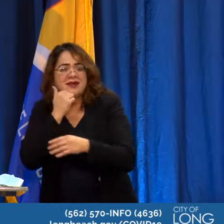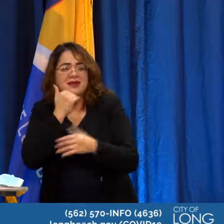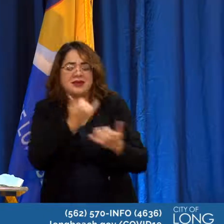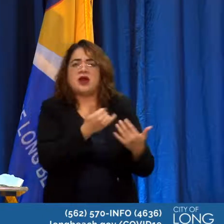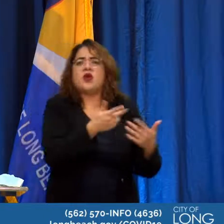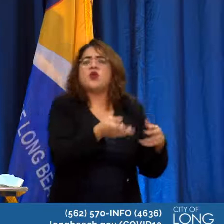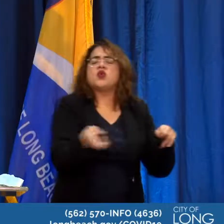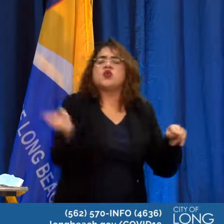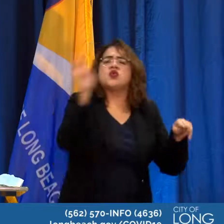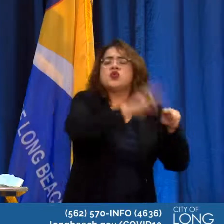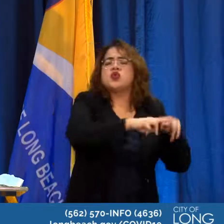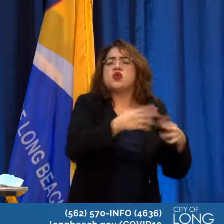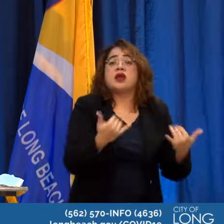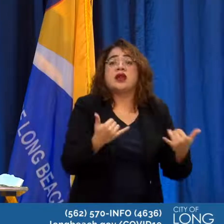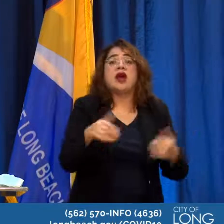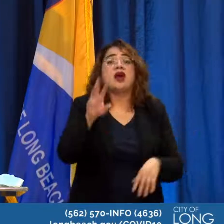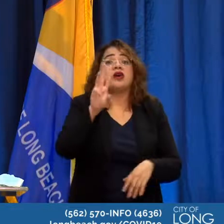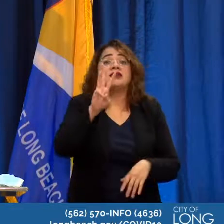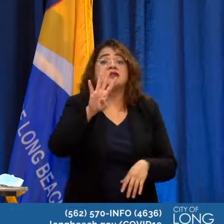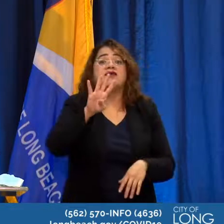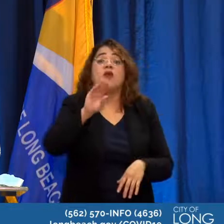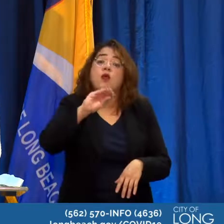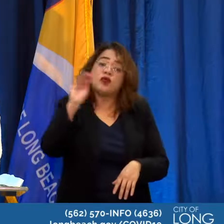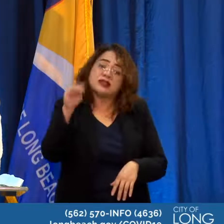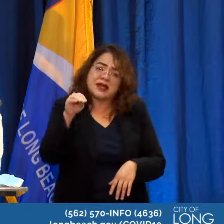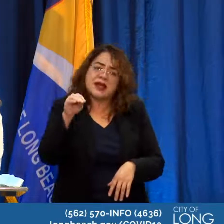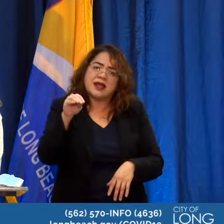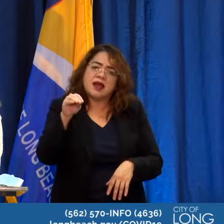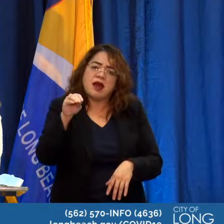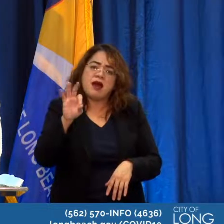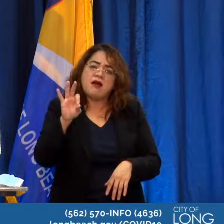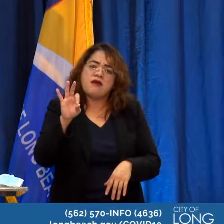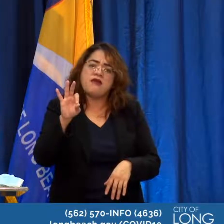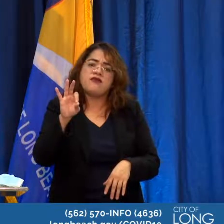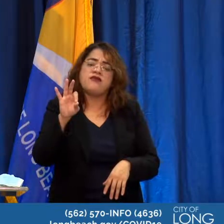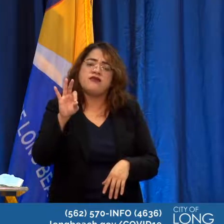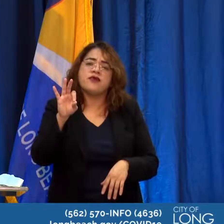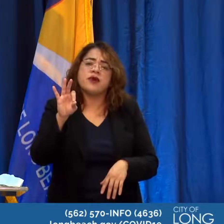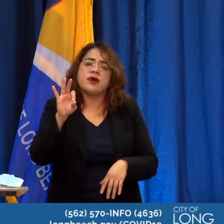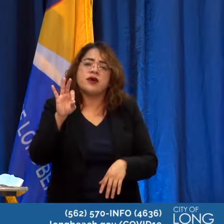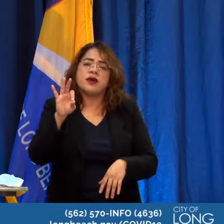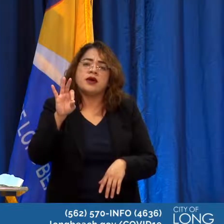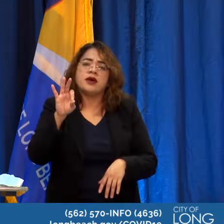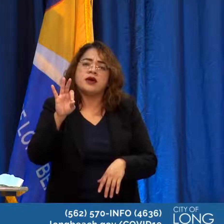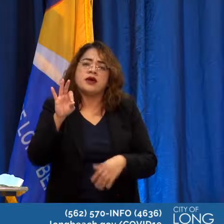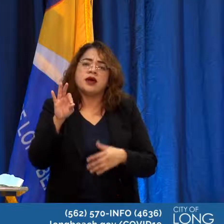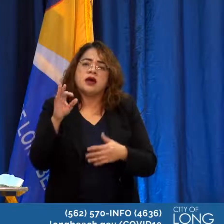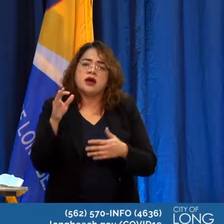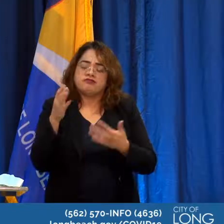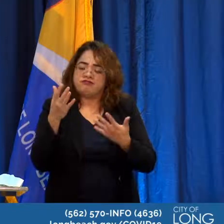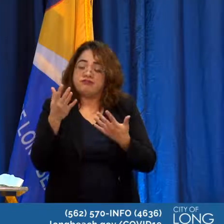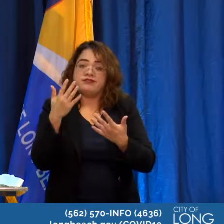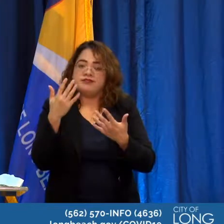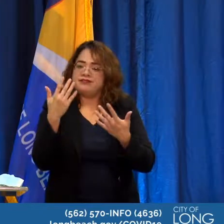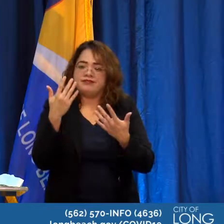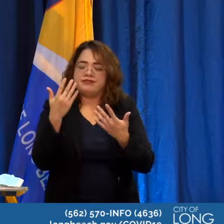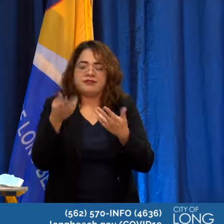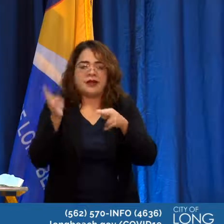está a 64% y tomemos en cuenta que después del fin de semana